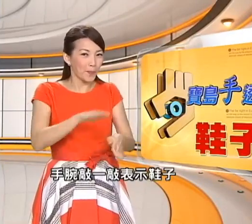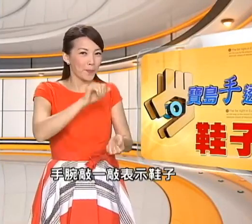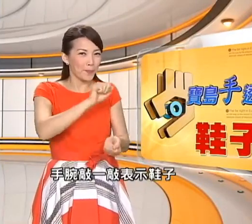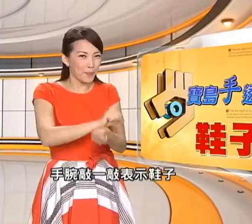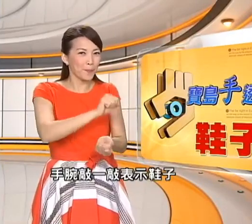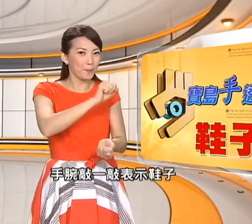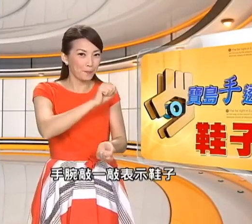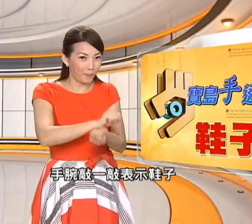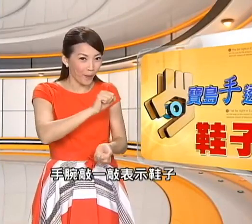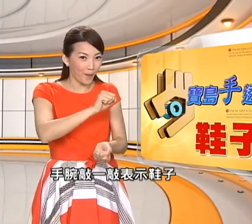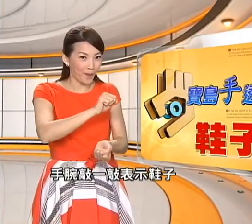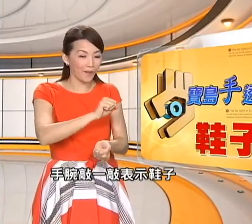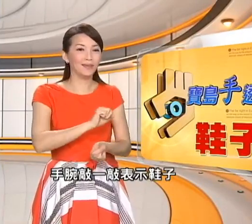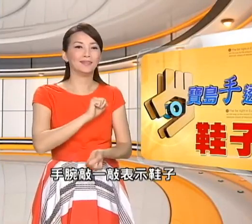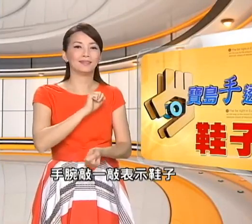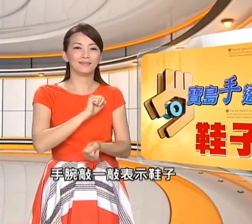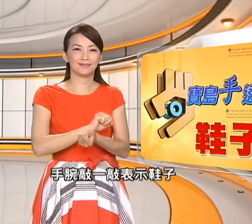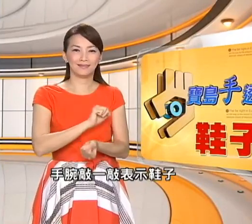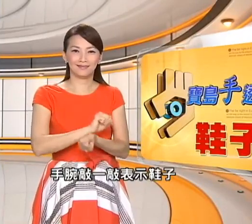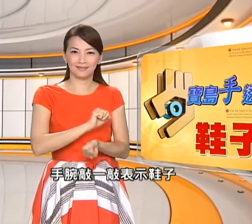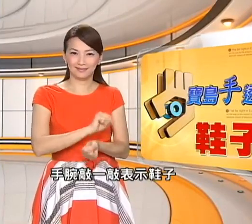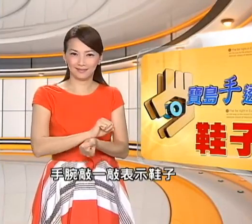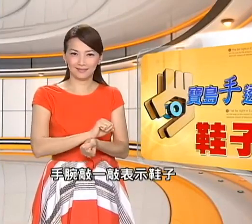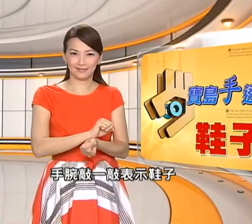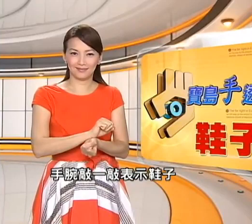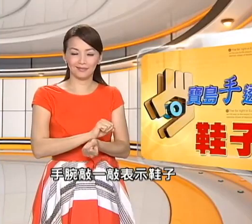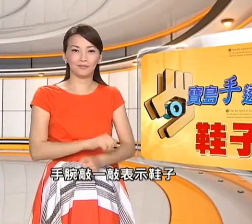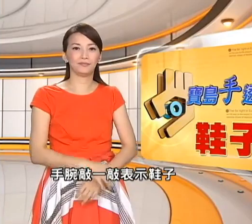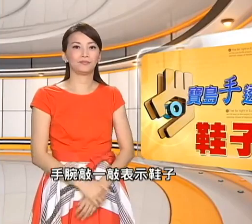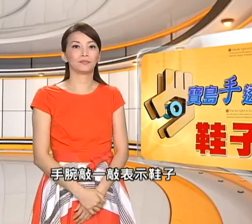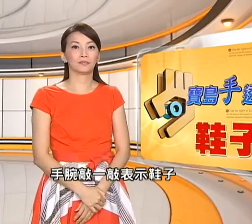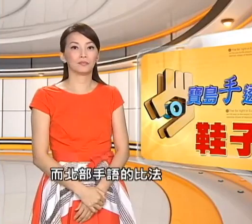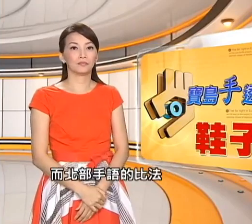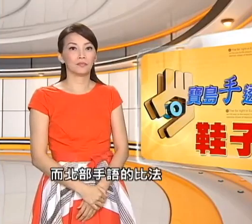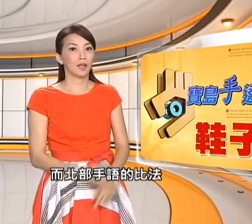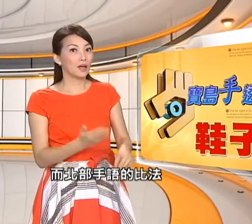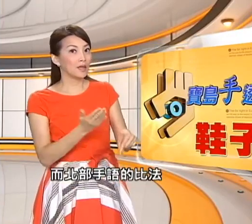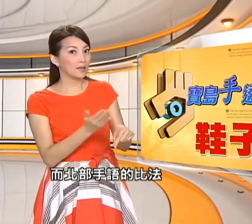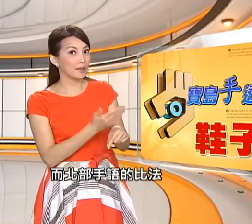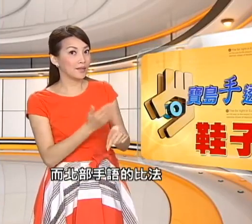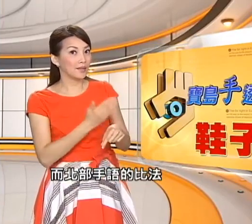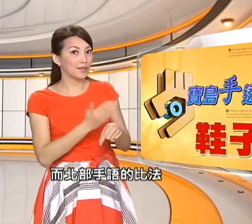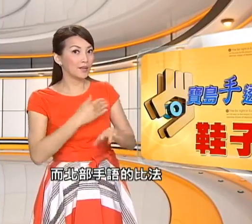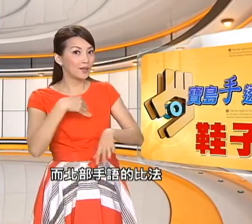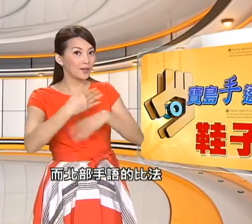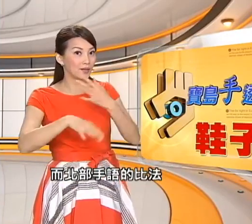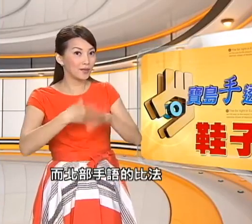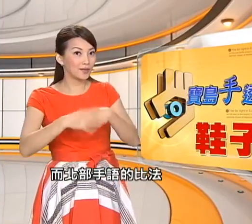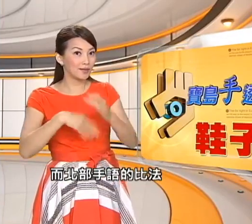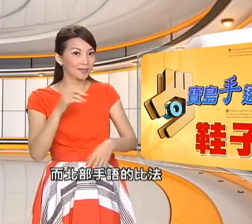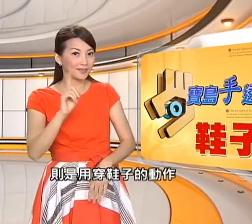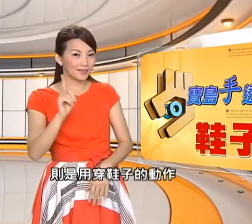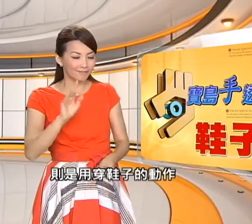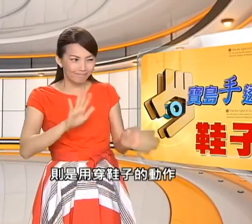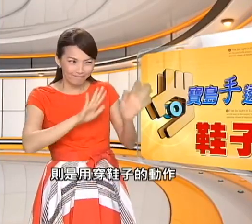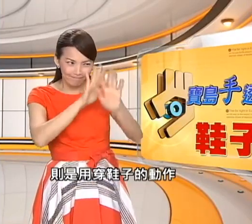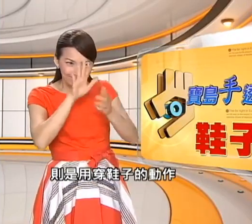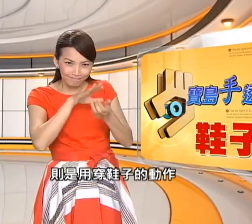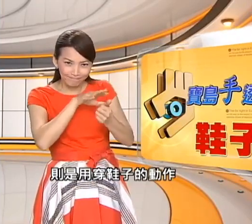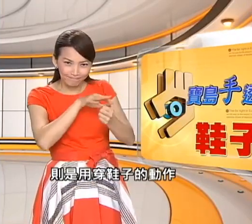敲表示鞋子。而北部手语的笔法呢，则是用穿鞋子的